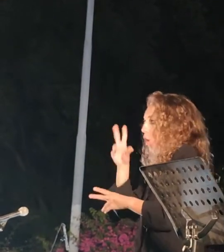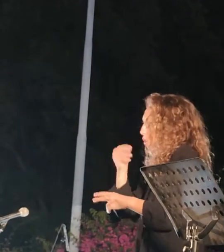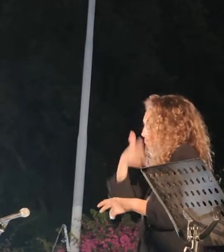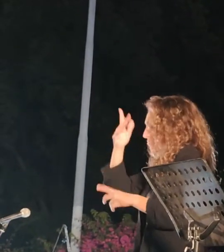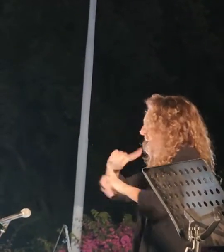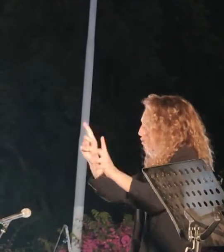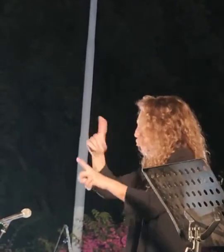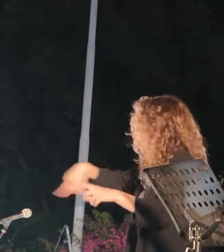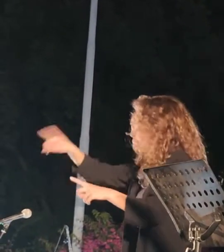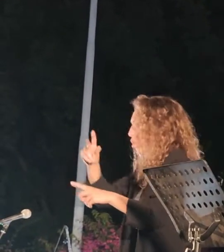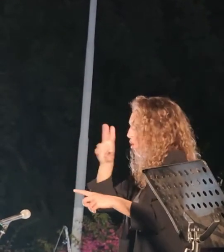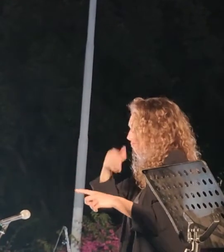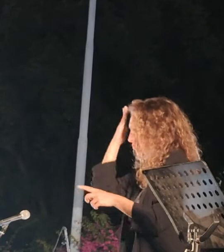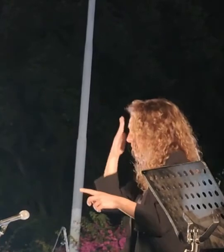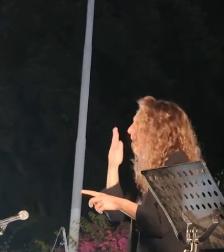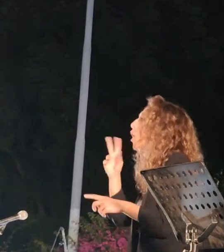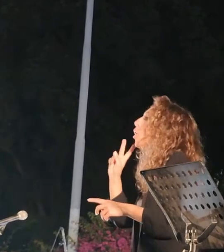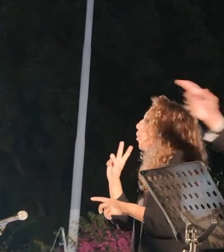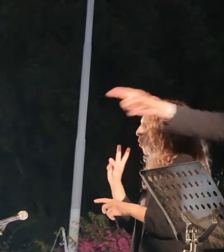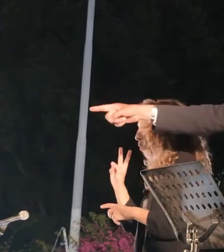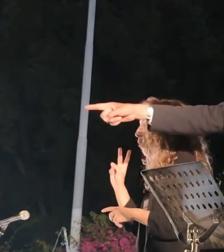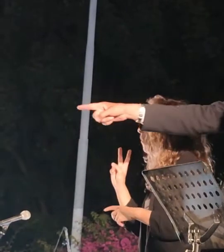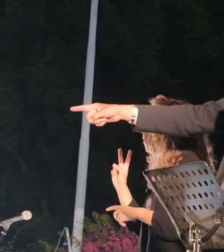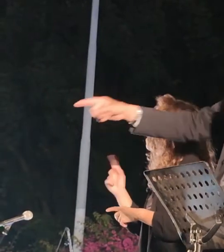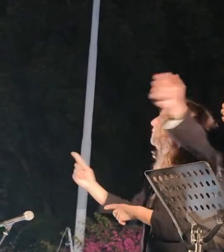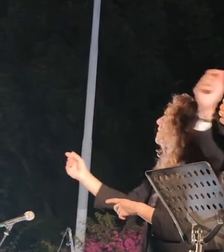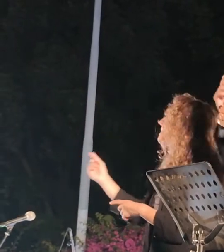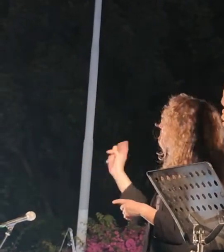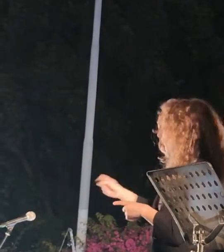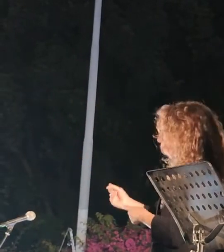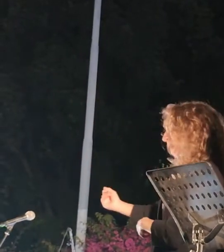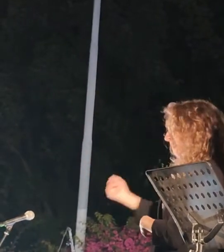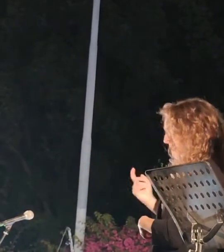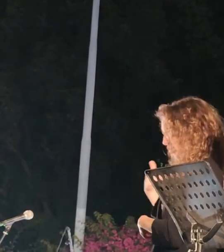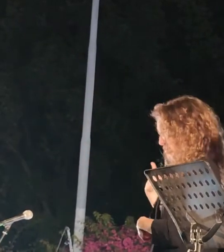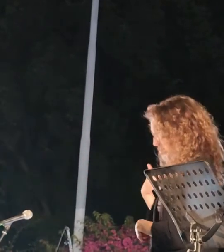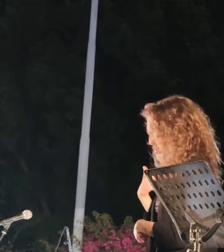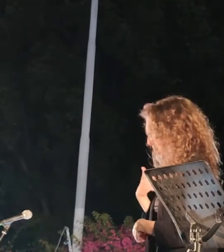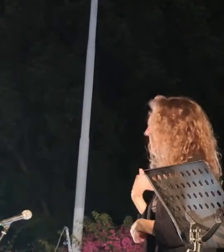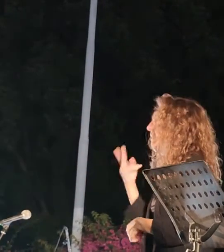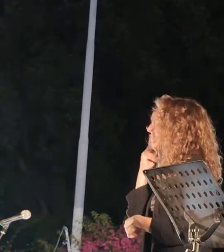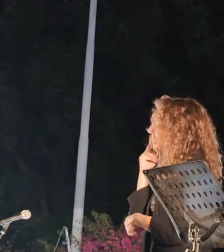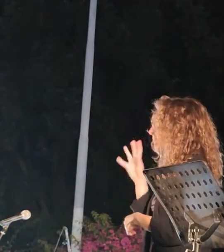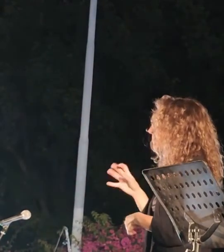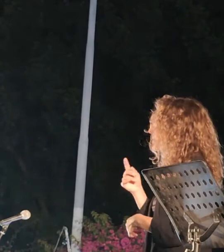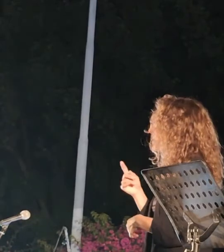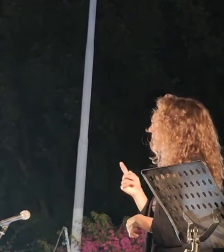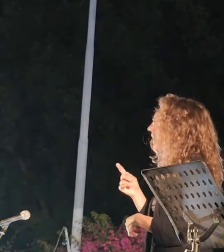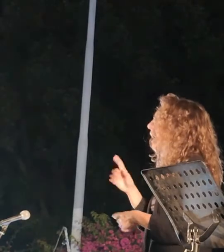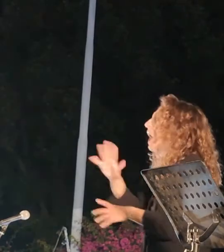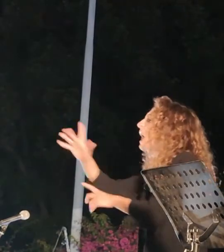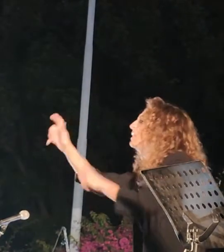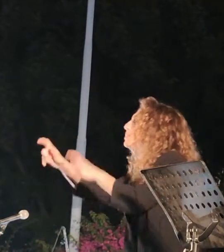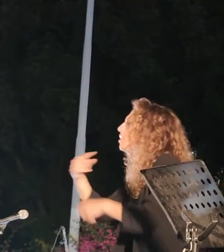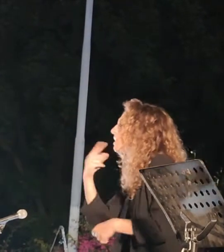mezza, era il 14. Ben please, bravissima. Tutti hanno detto, ma questo Basile chi è? Che